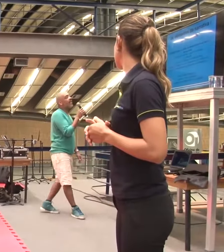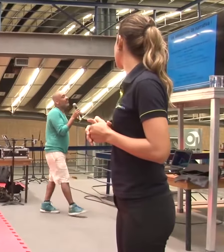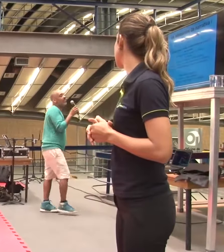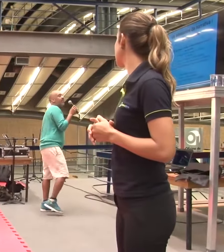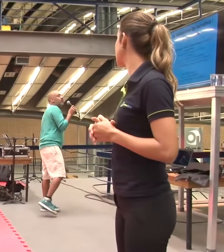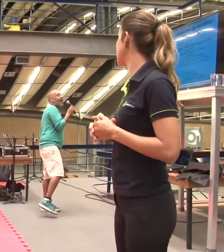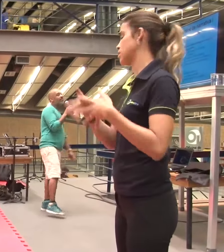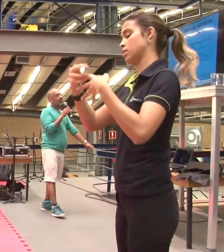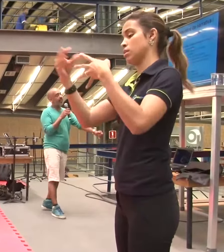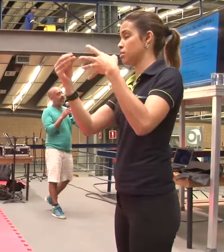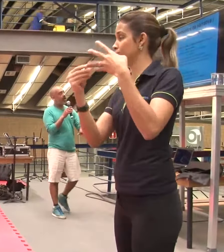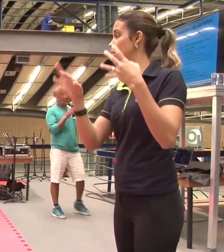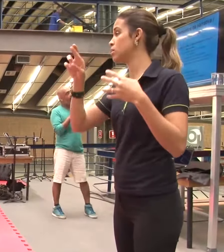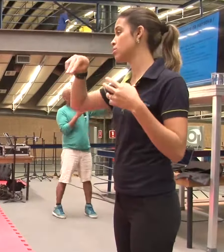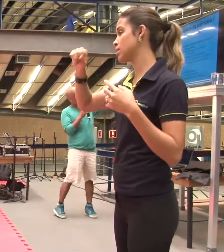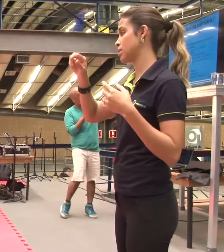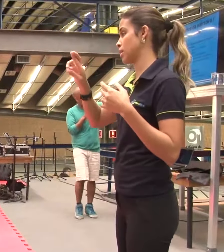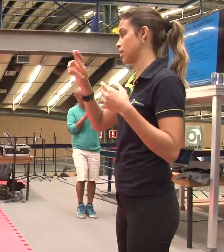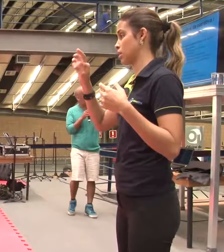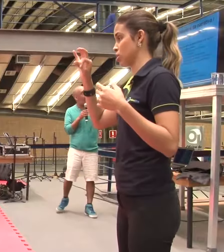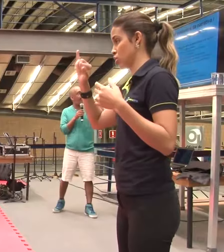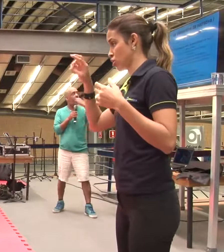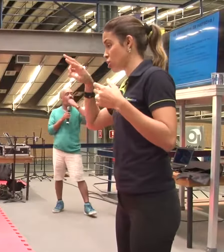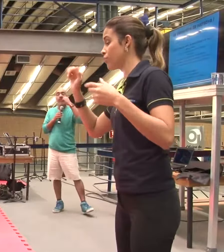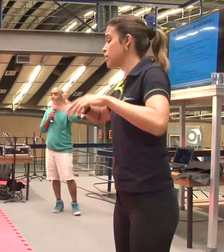Elementos do narrativo, espaço, né? Onde as ações se